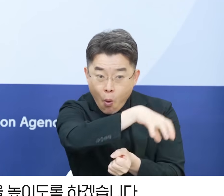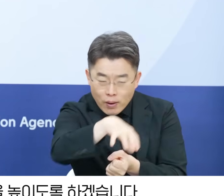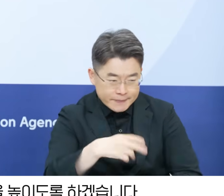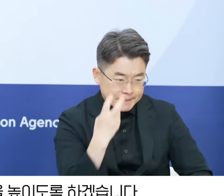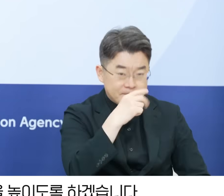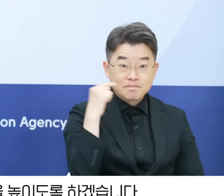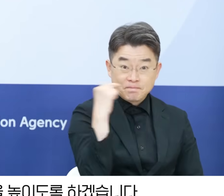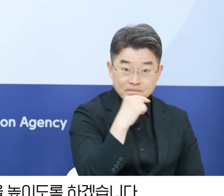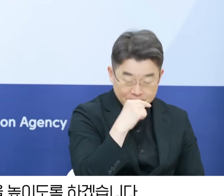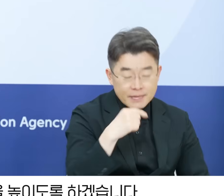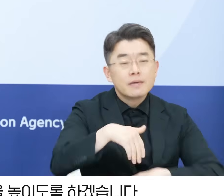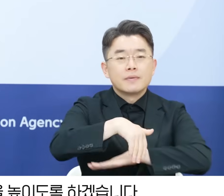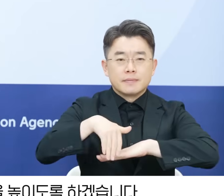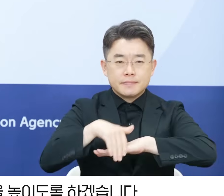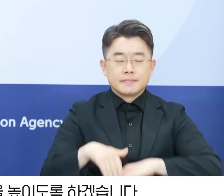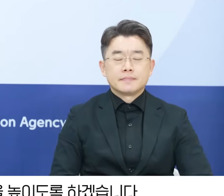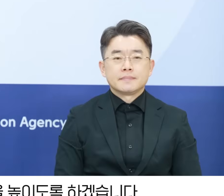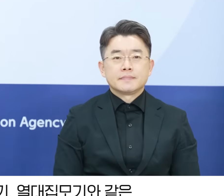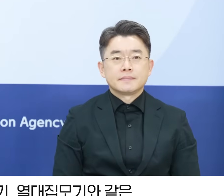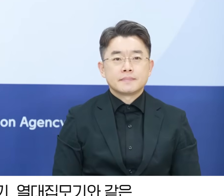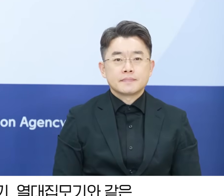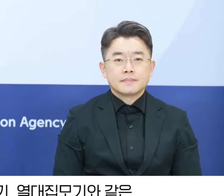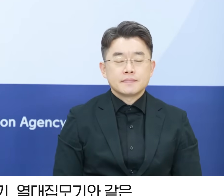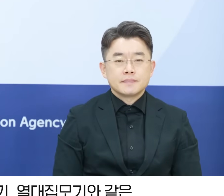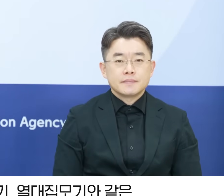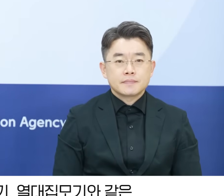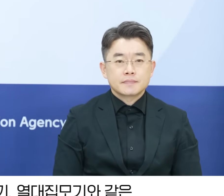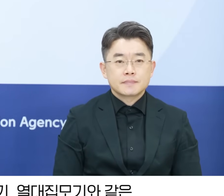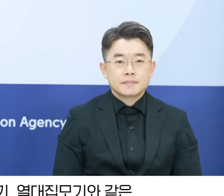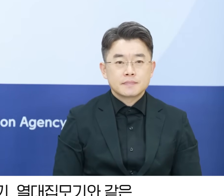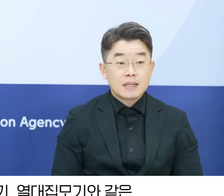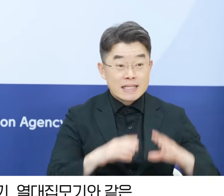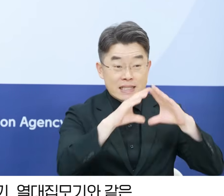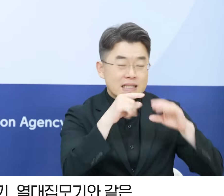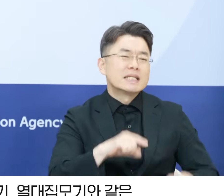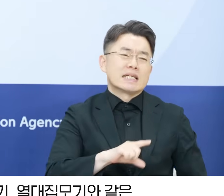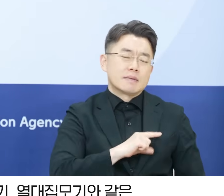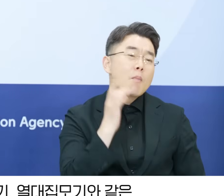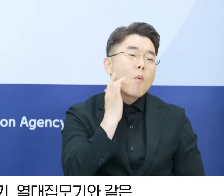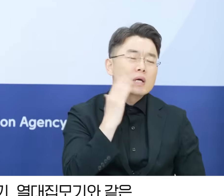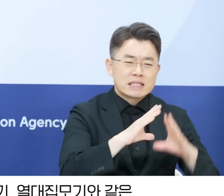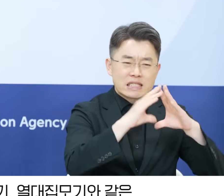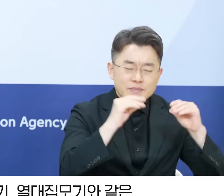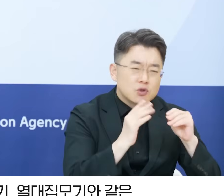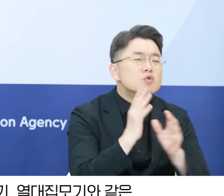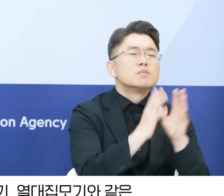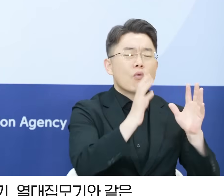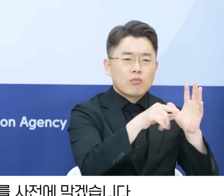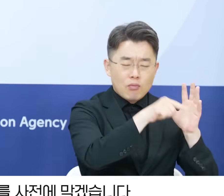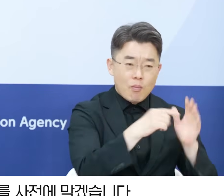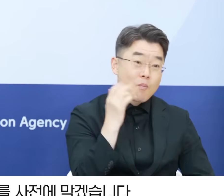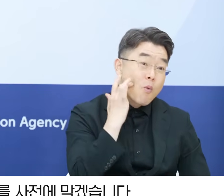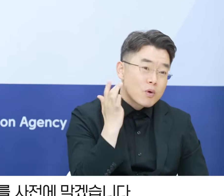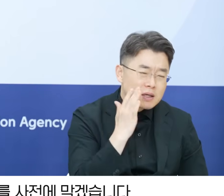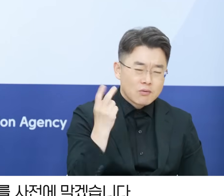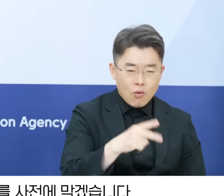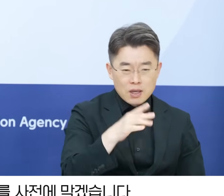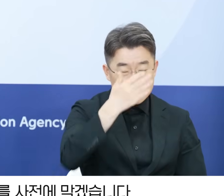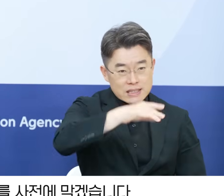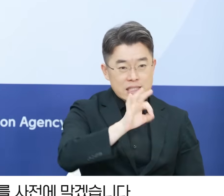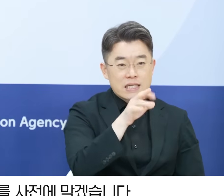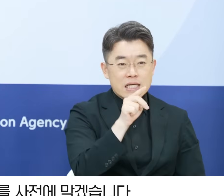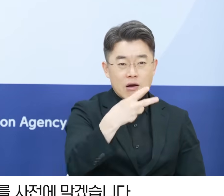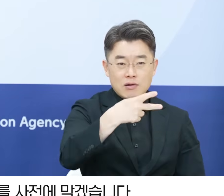강화해서 대응력을 높이도록 하겠습니다. 이를 통해서 이집트 순모기, 열대 진모기와 같은 아열대성